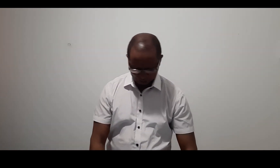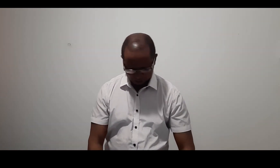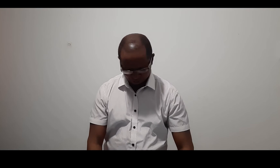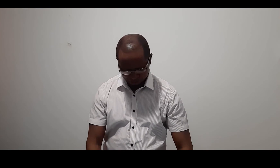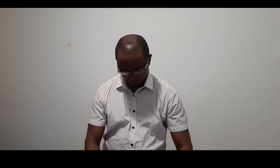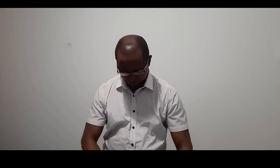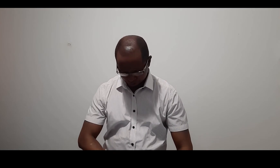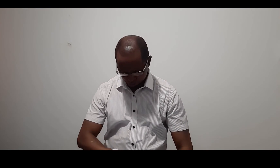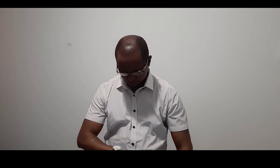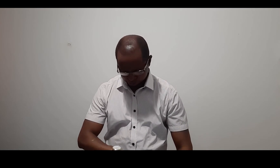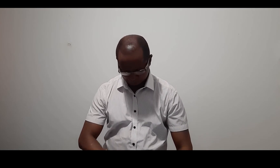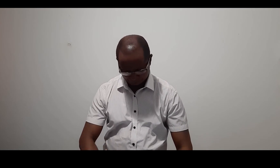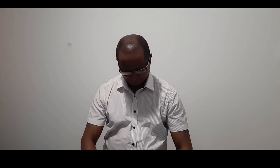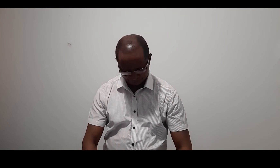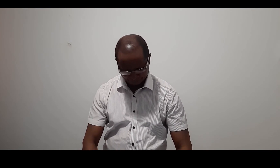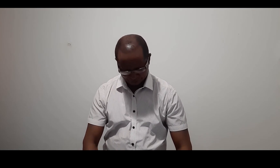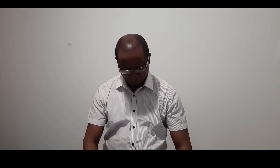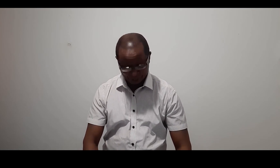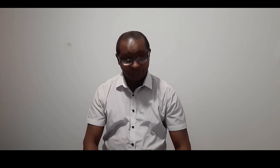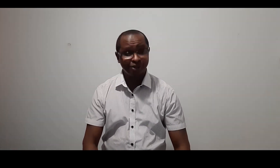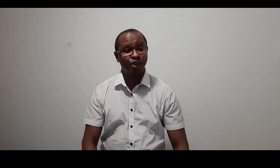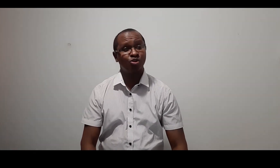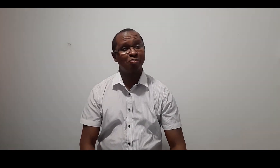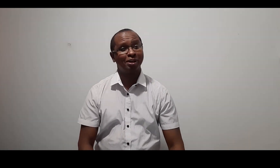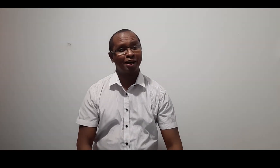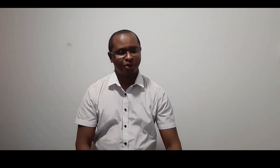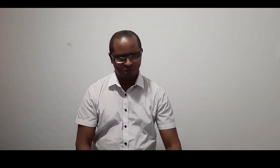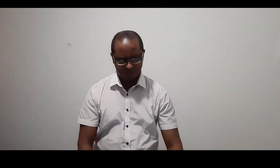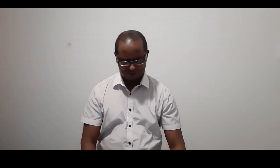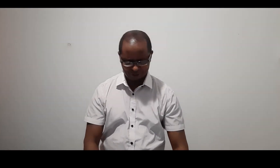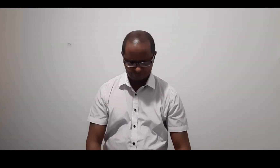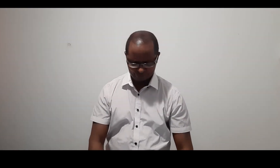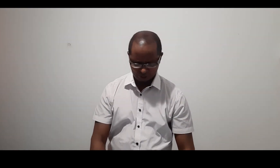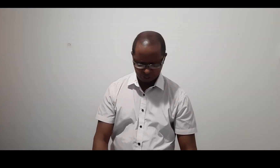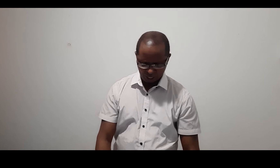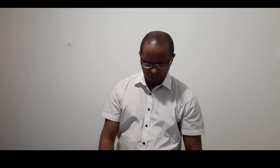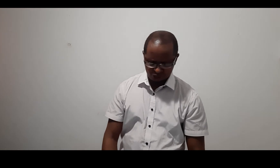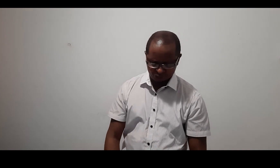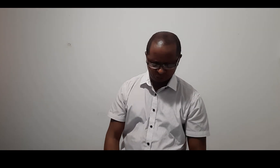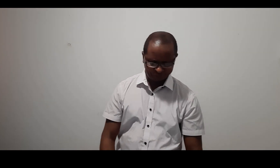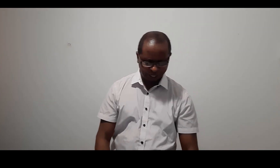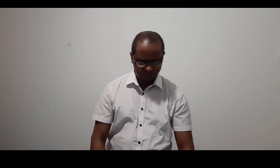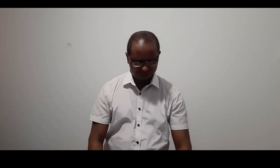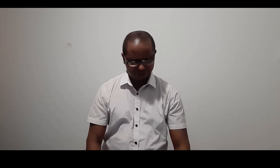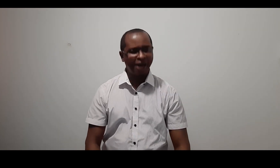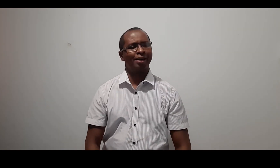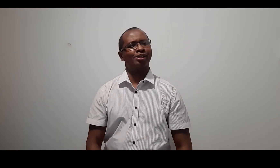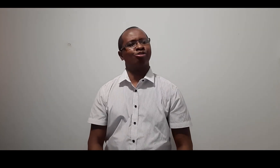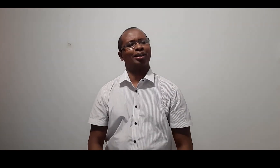iditra fizarana fahatelo sika amarana sika zao fampianarany zao ry havana ny fo mitahiry fiainana sy